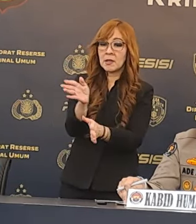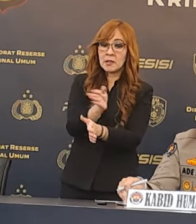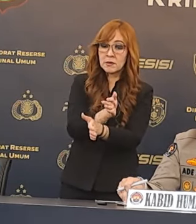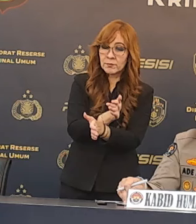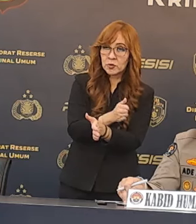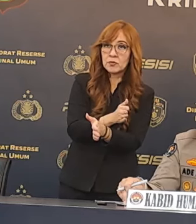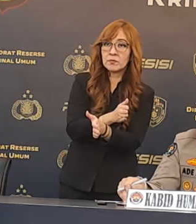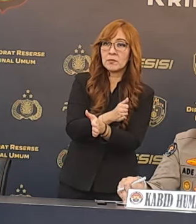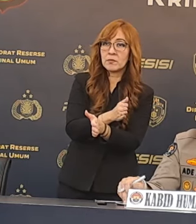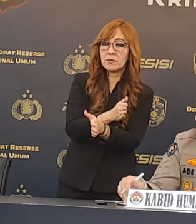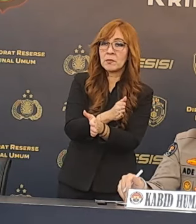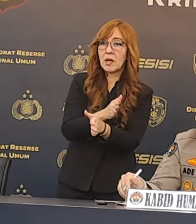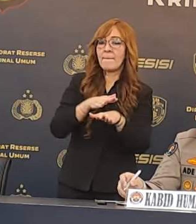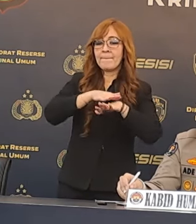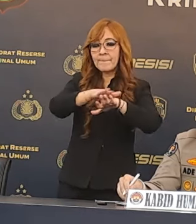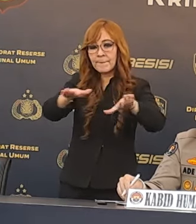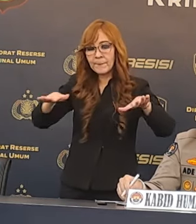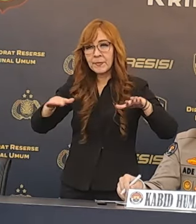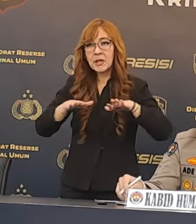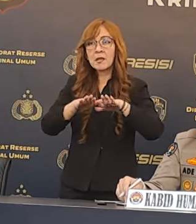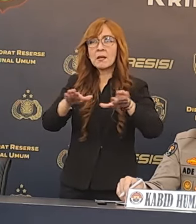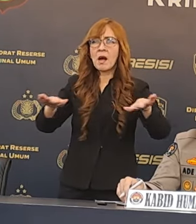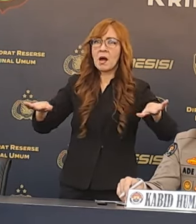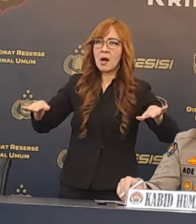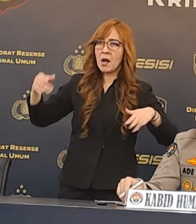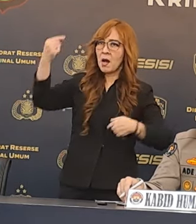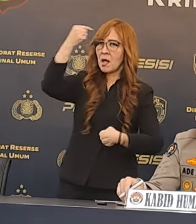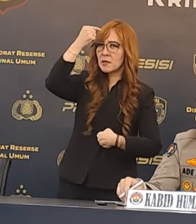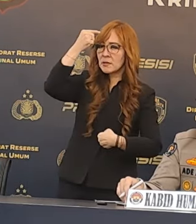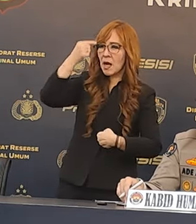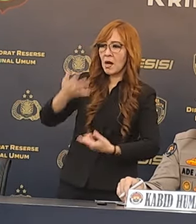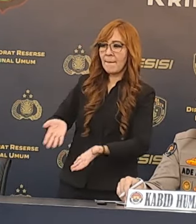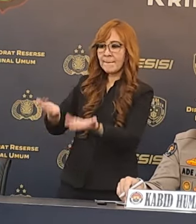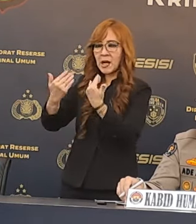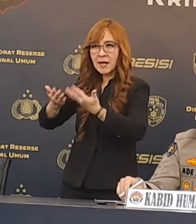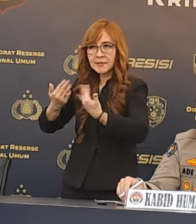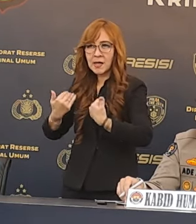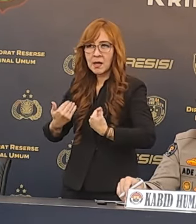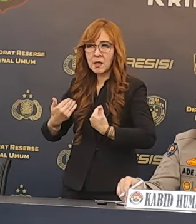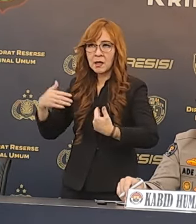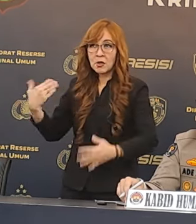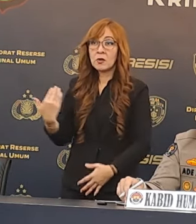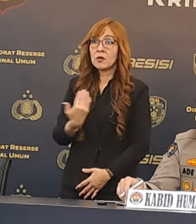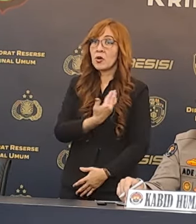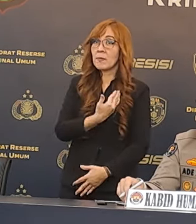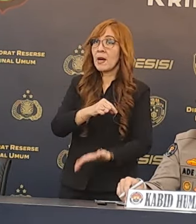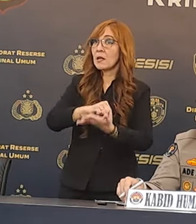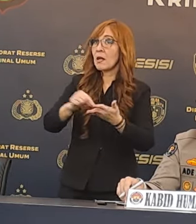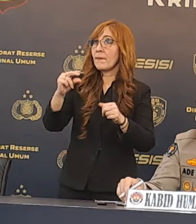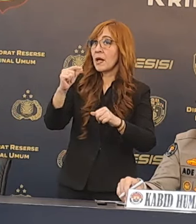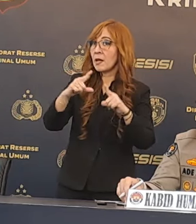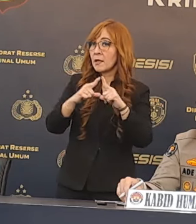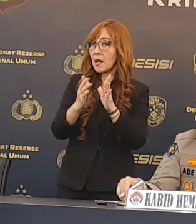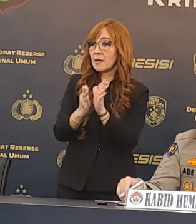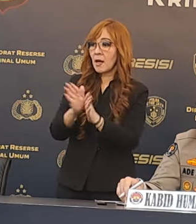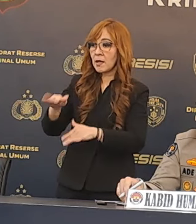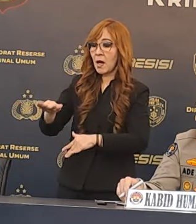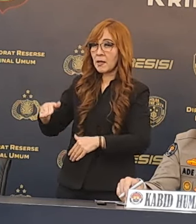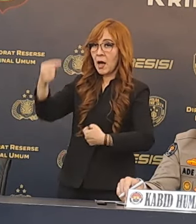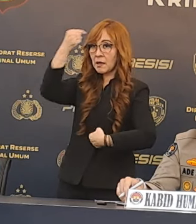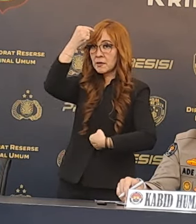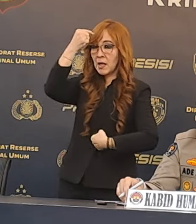Sebelum berenang, tersangka mengajak korban RA dan anak